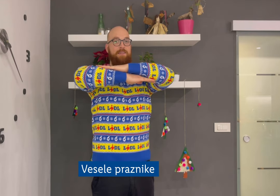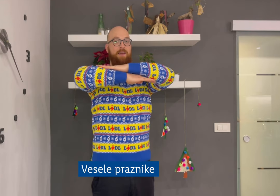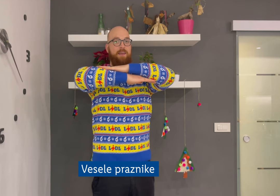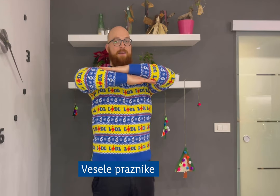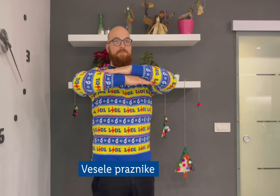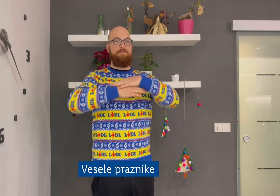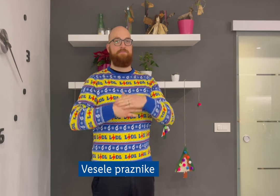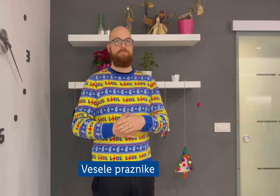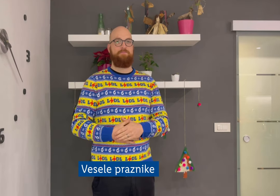praznike!